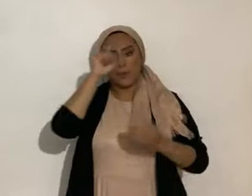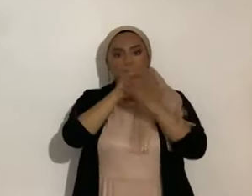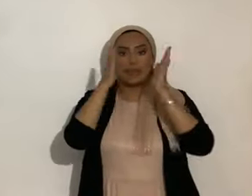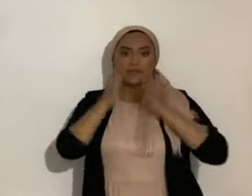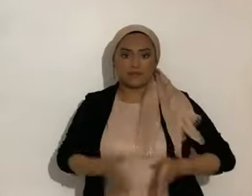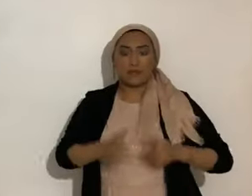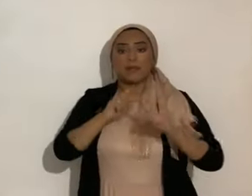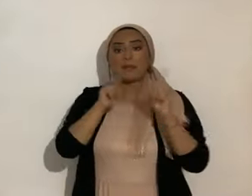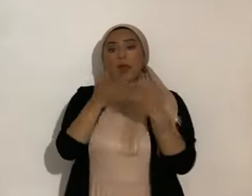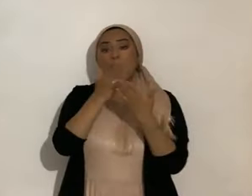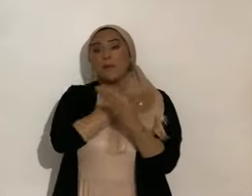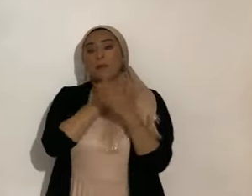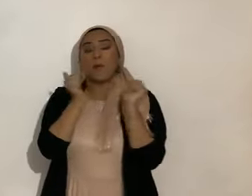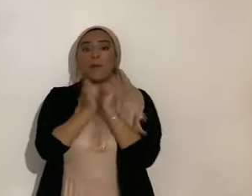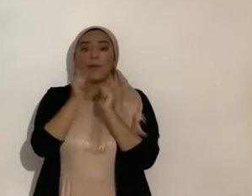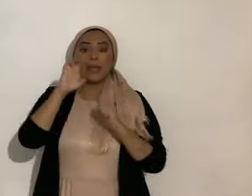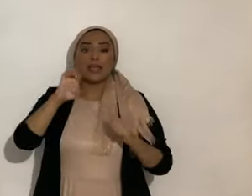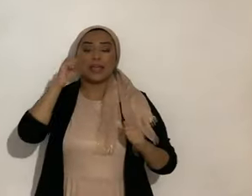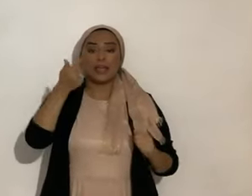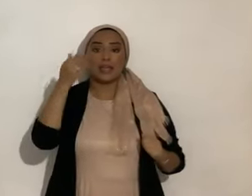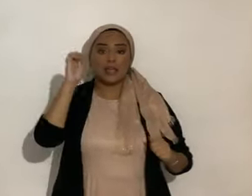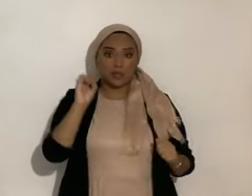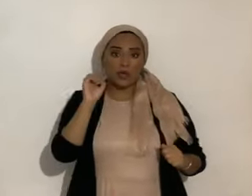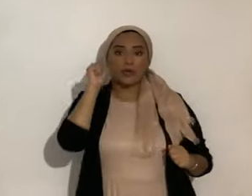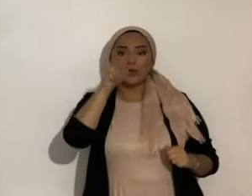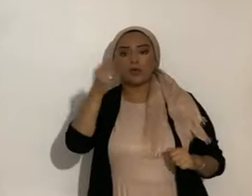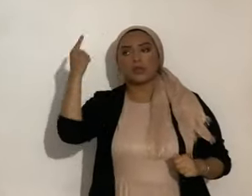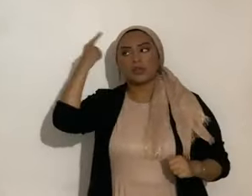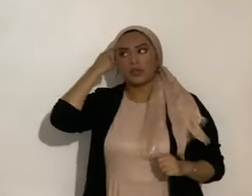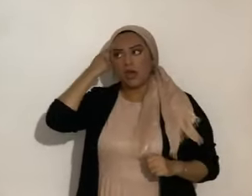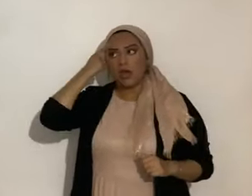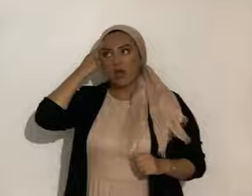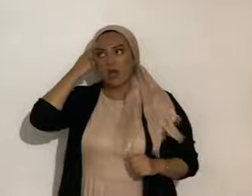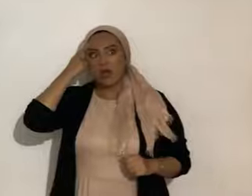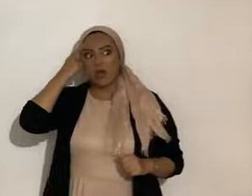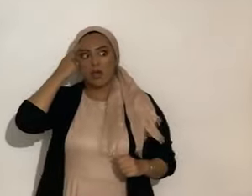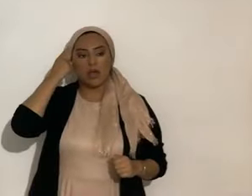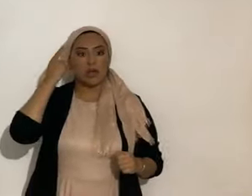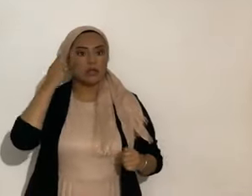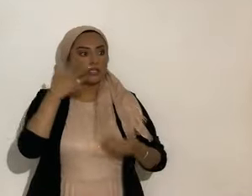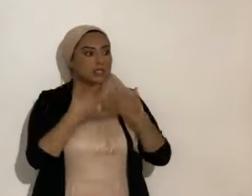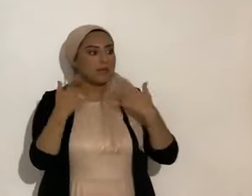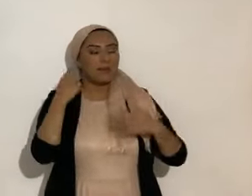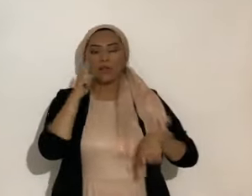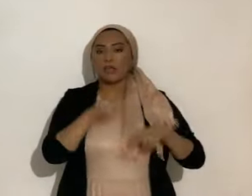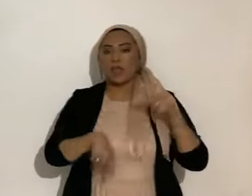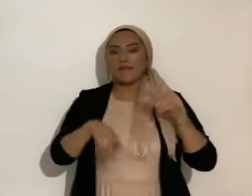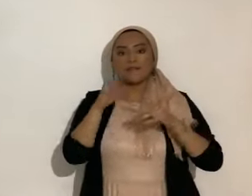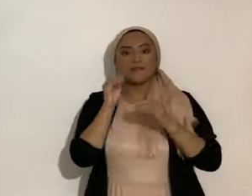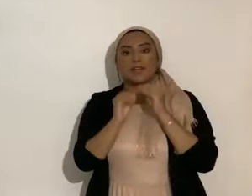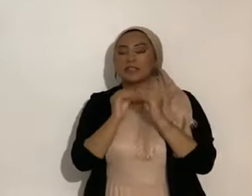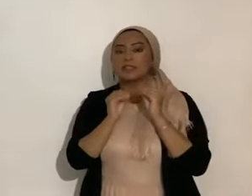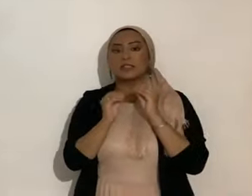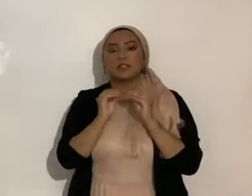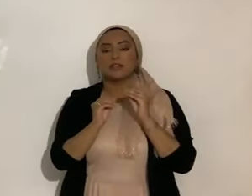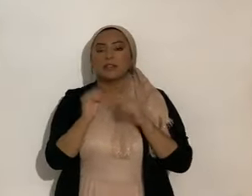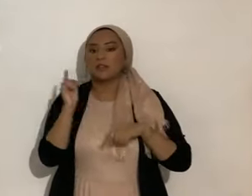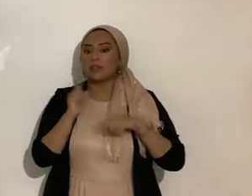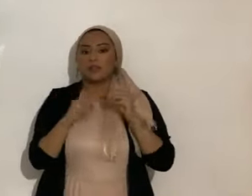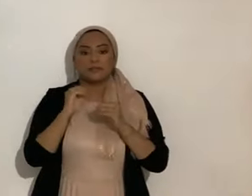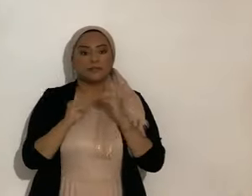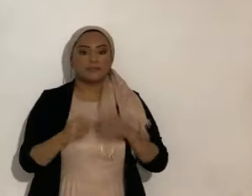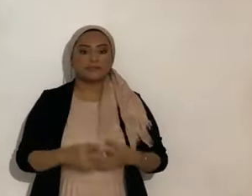Pero antes, con el ego, tú pensabas que algo no era corregible, o sea que no se podía